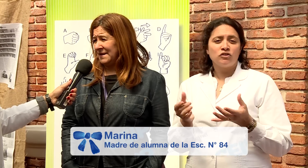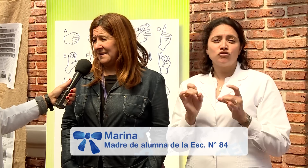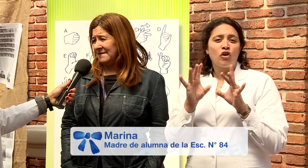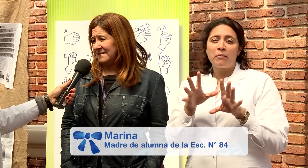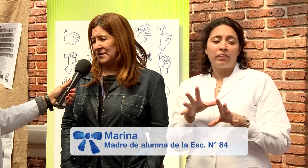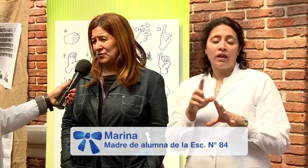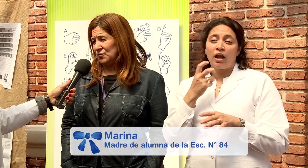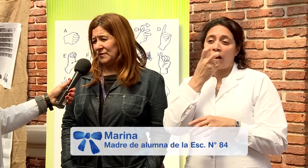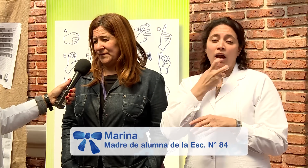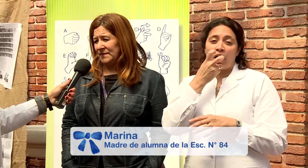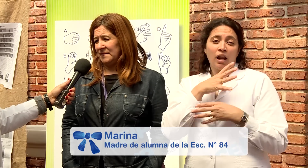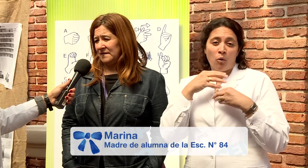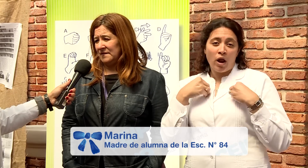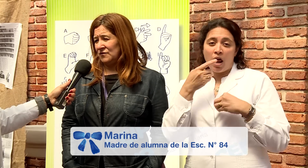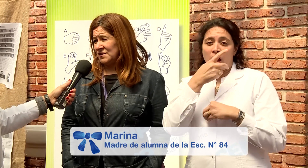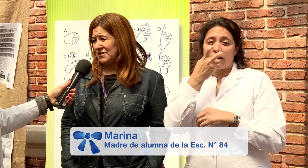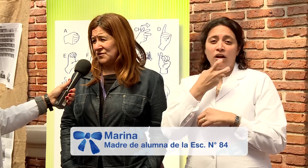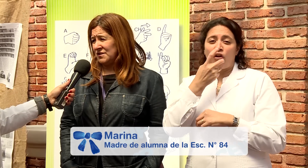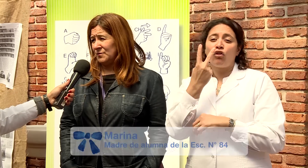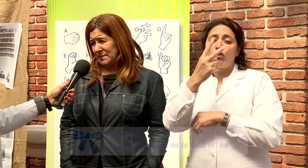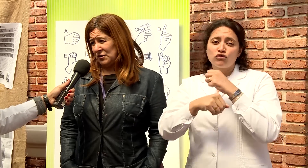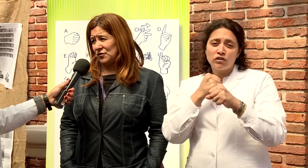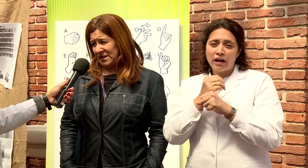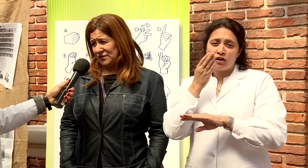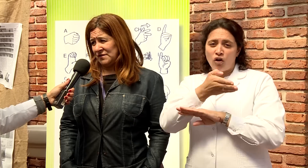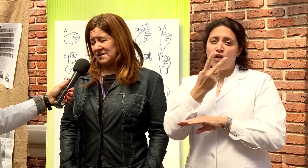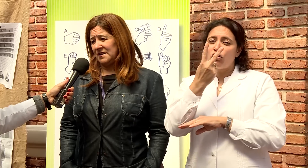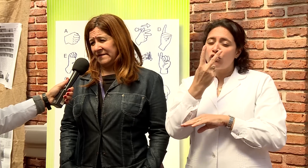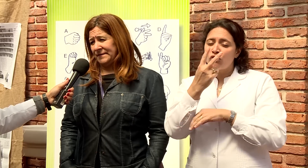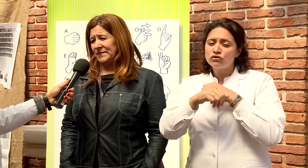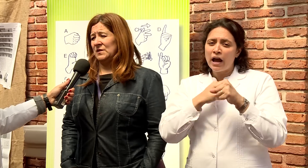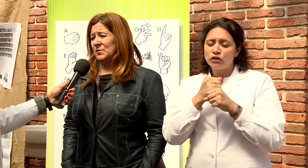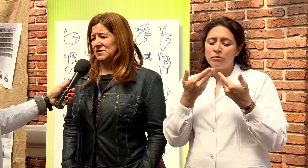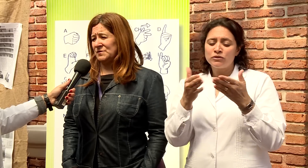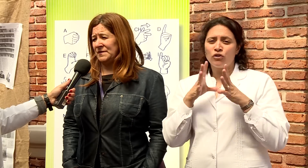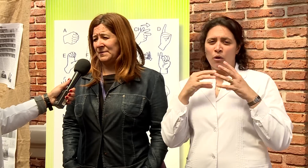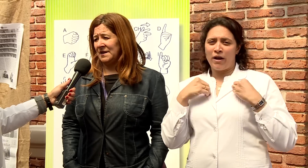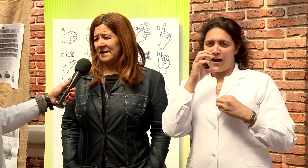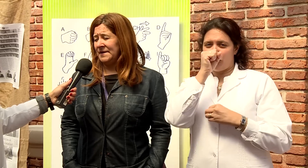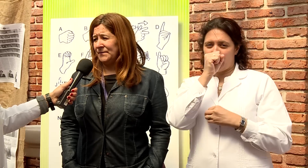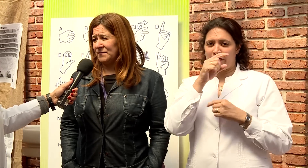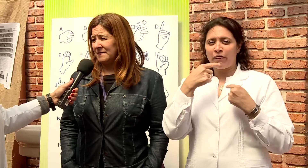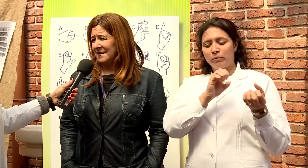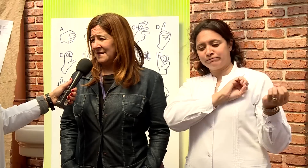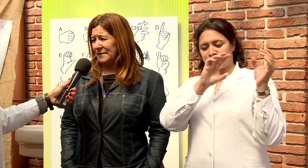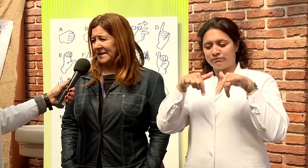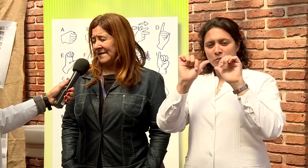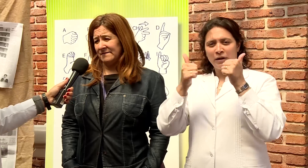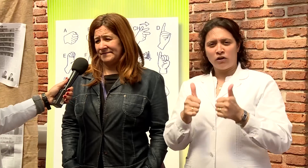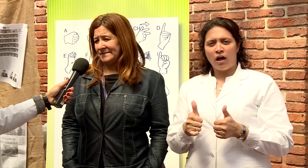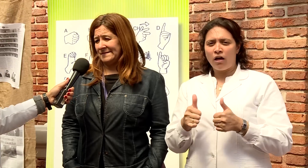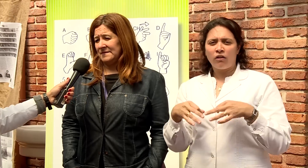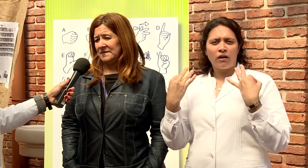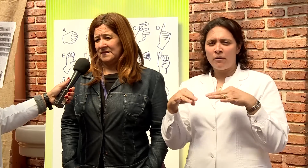lectura labial. Diego estuvo 2 años yendo, porque empezó a los 2 años, así que después yo me vine para acá y la